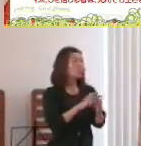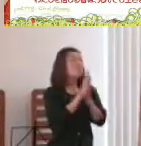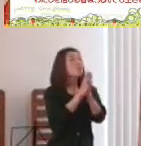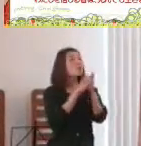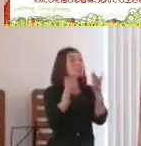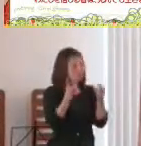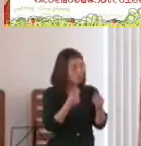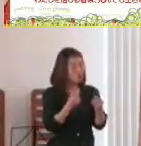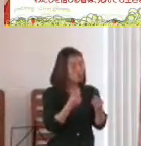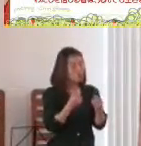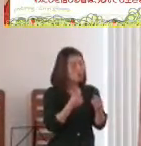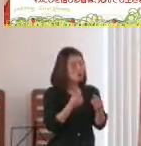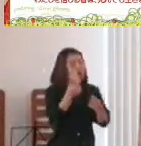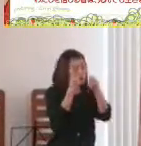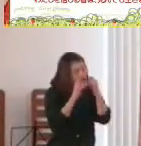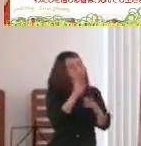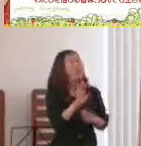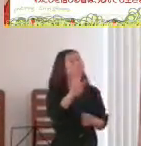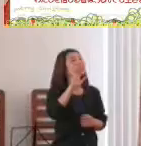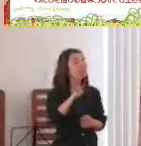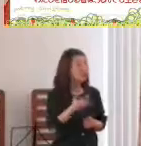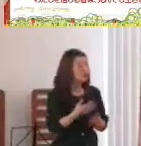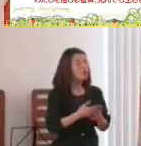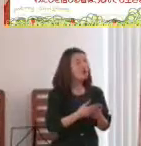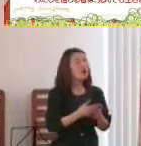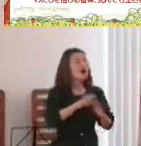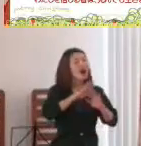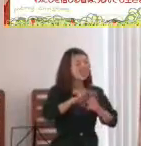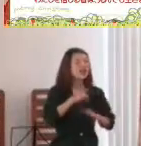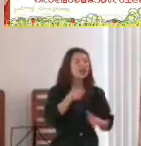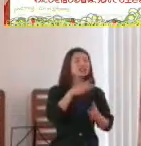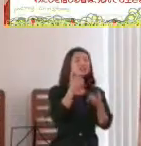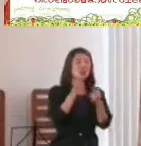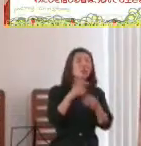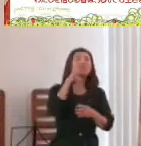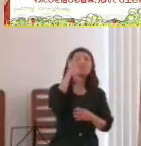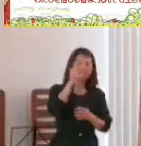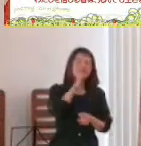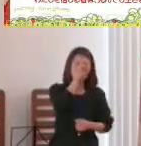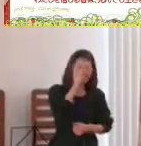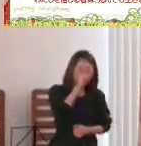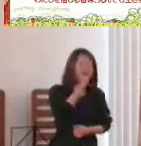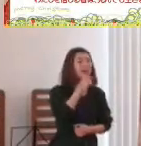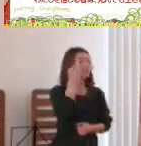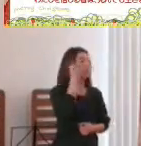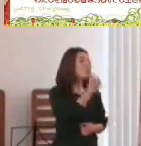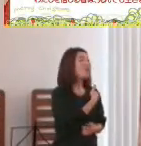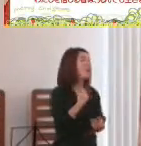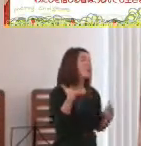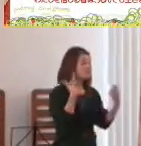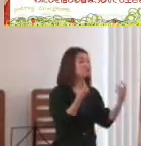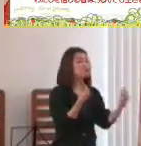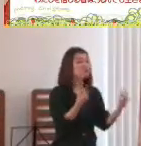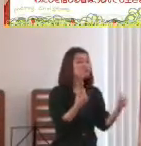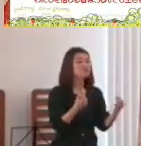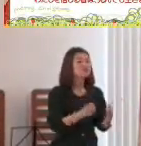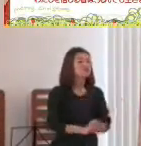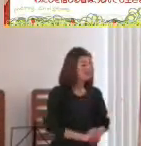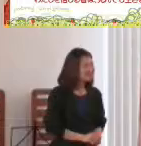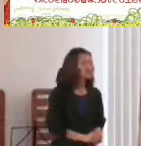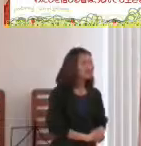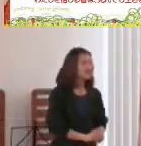って、イエス様が私のために死んでくださった。私の身代わりとして確かに死んでくださった。